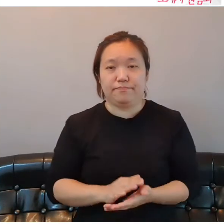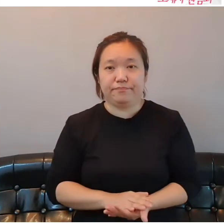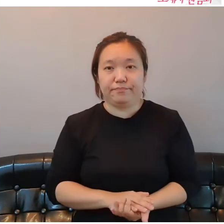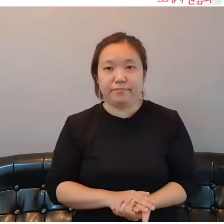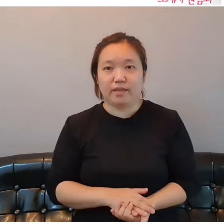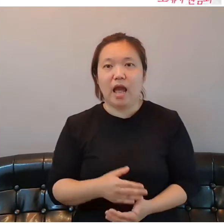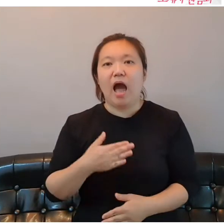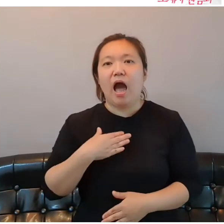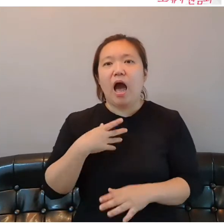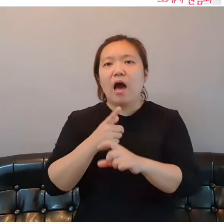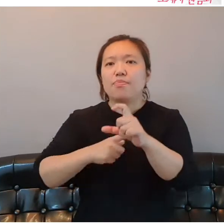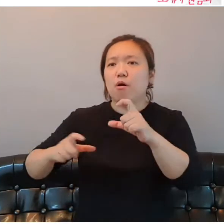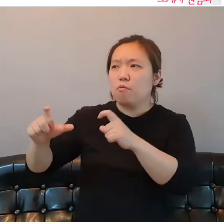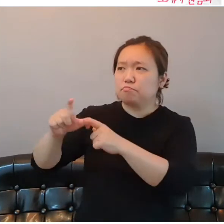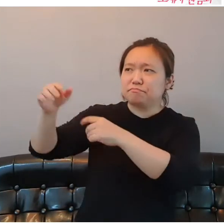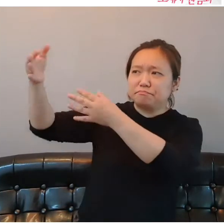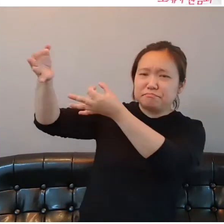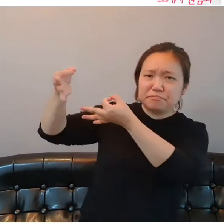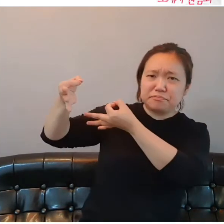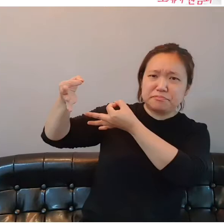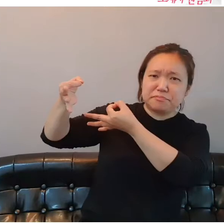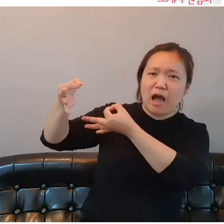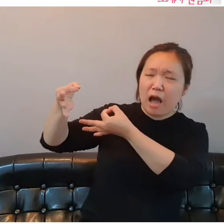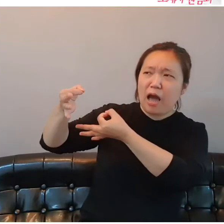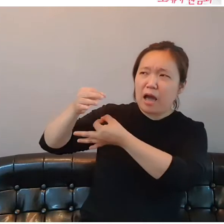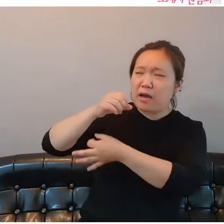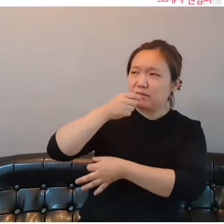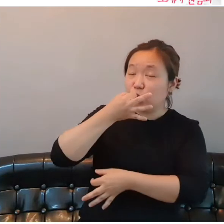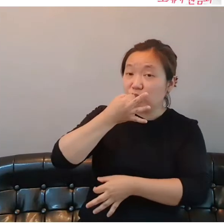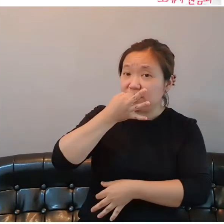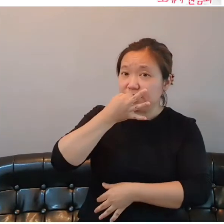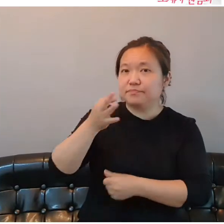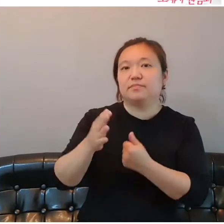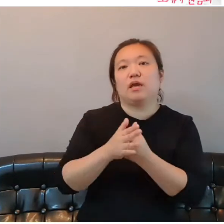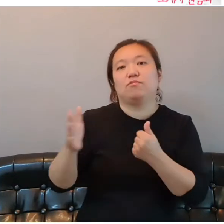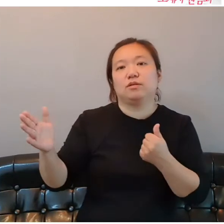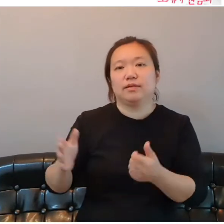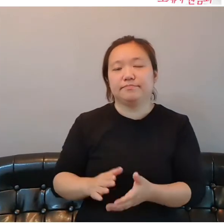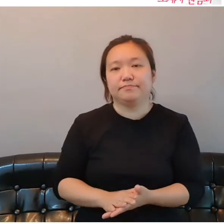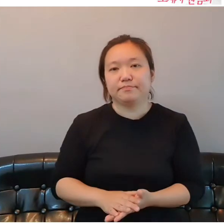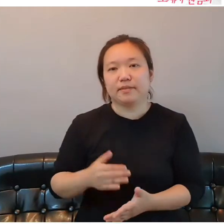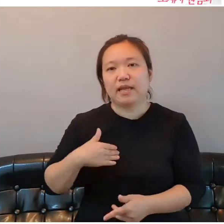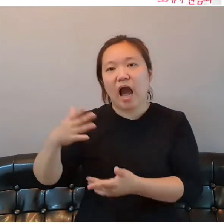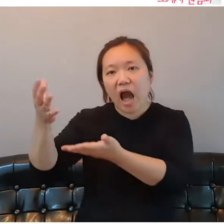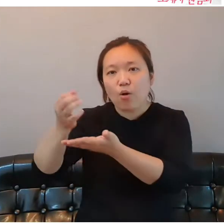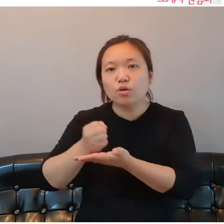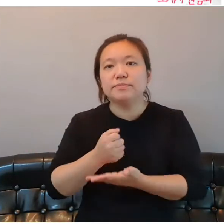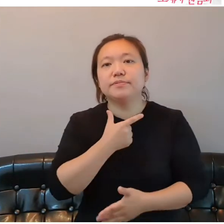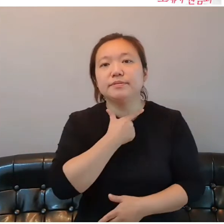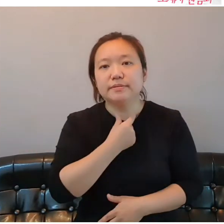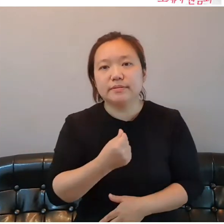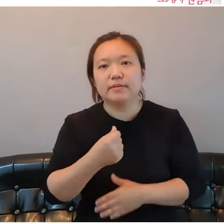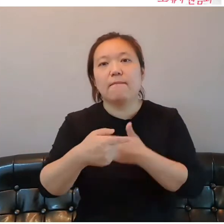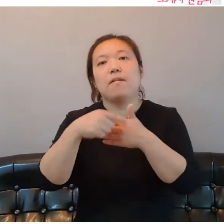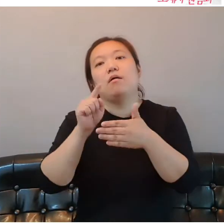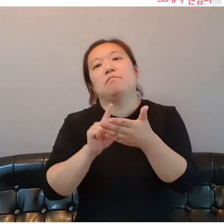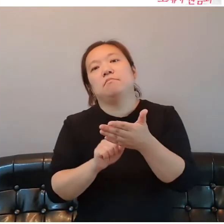더 받으려고 하는 마음이 있기 때문이에요. 취하려는 마음이 있어서 그것 때문에 늘 근심 걱정하게